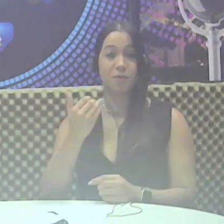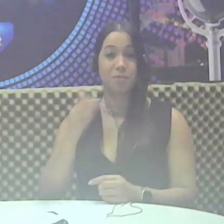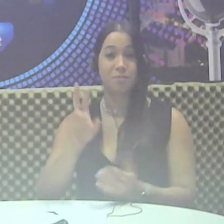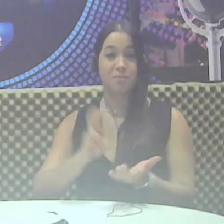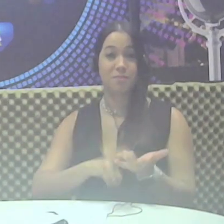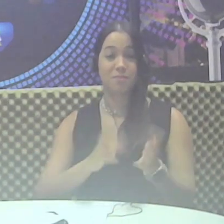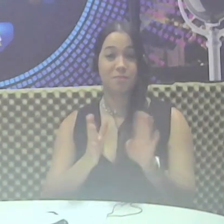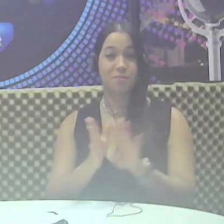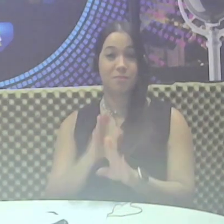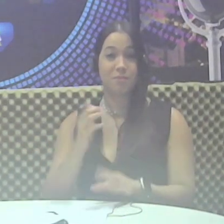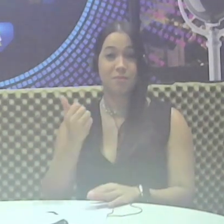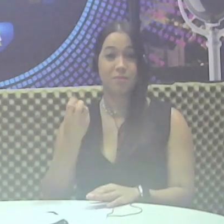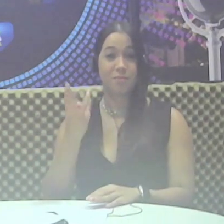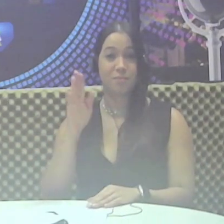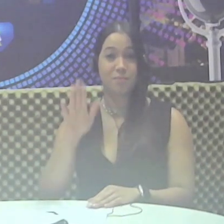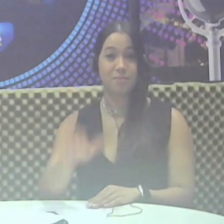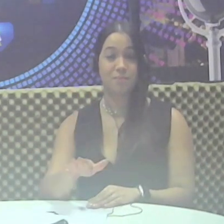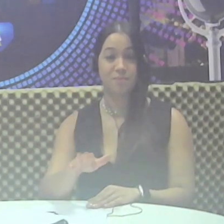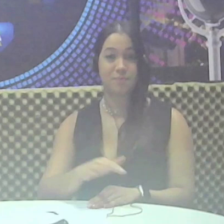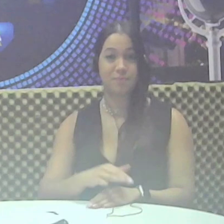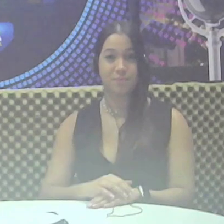manhã à 1 da tarde.